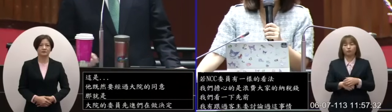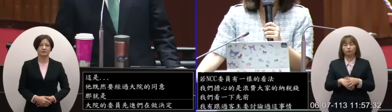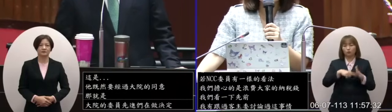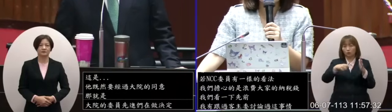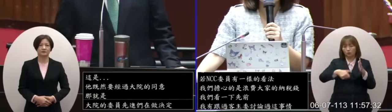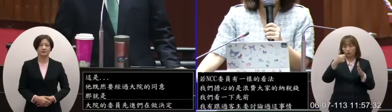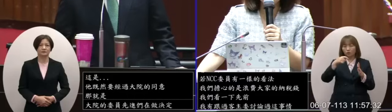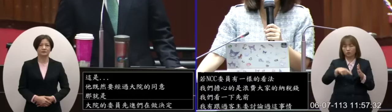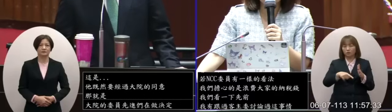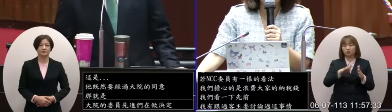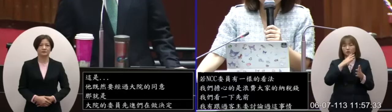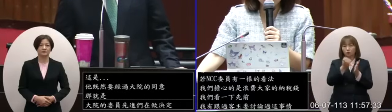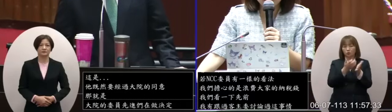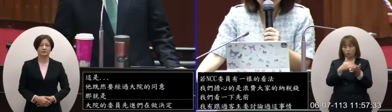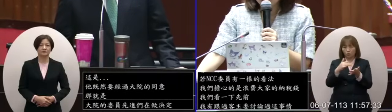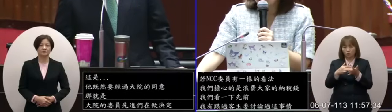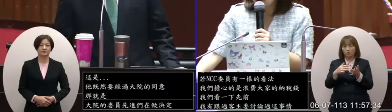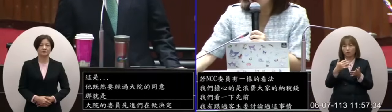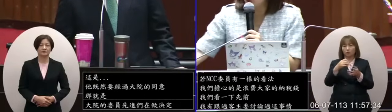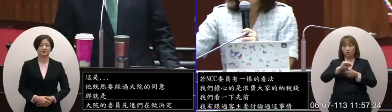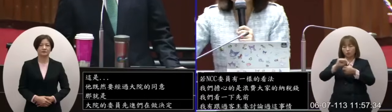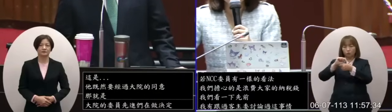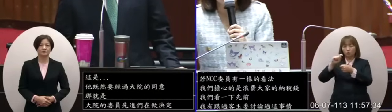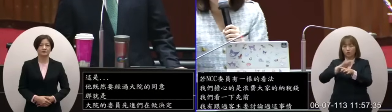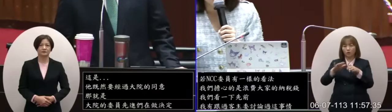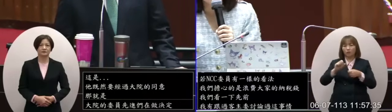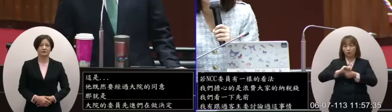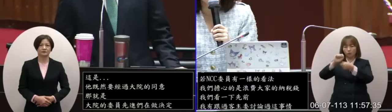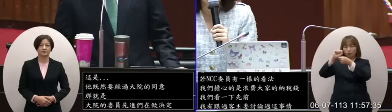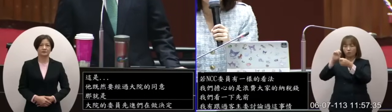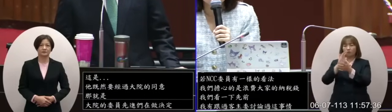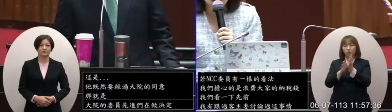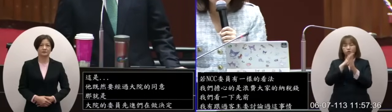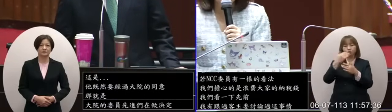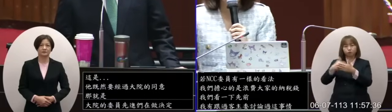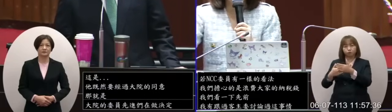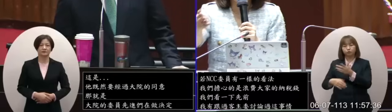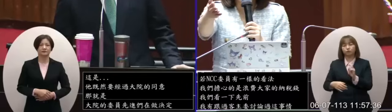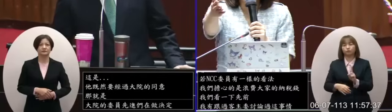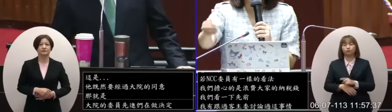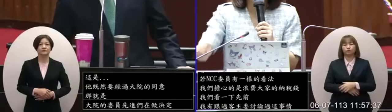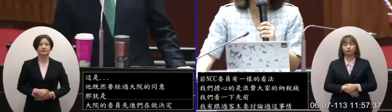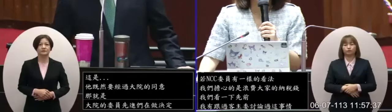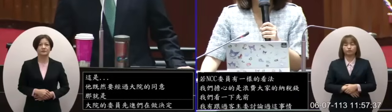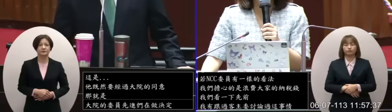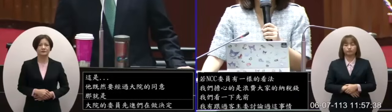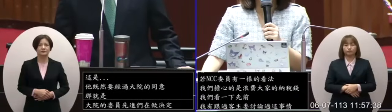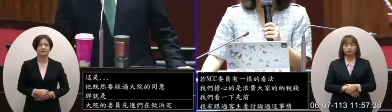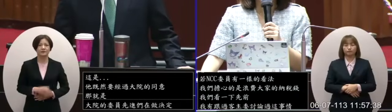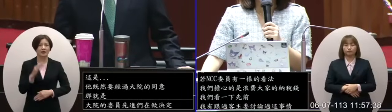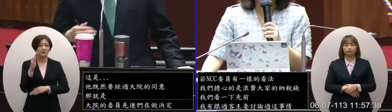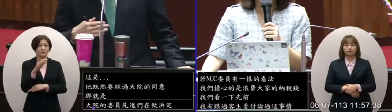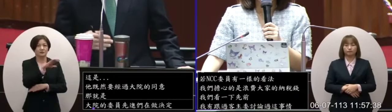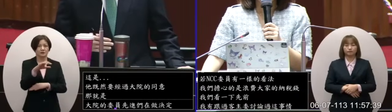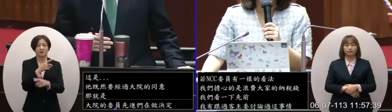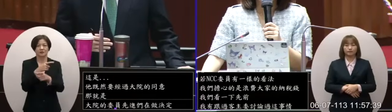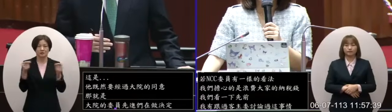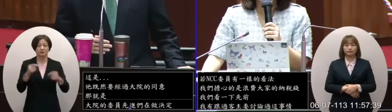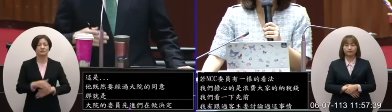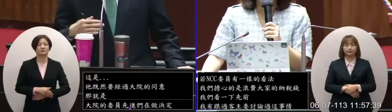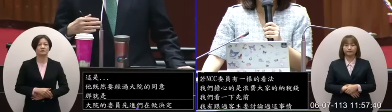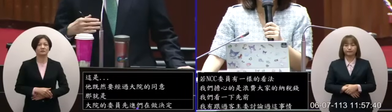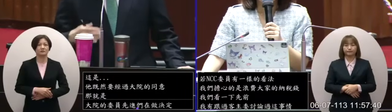长，接下来的预算编列会往上还是会往下？ 任何机关捍卫自